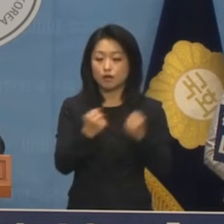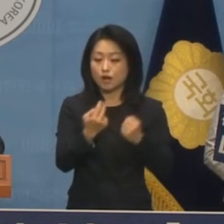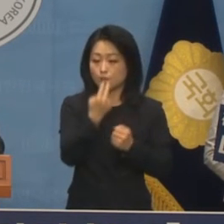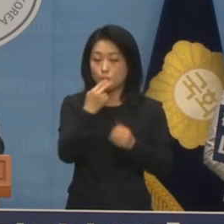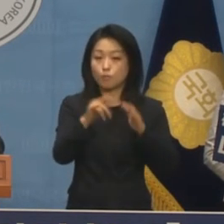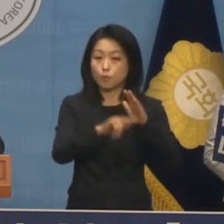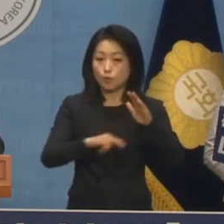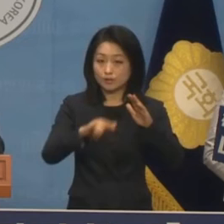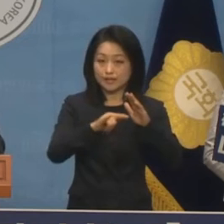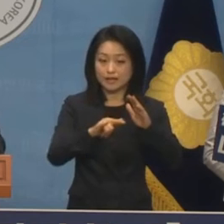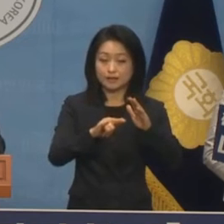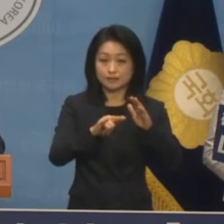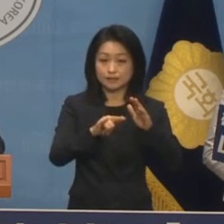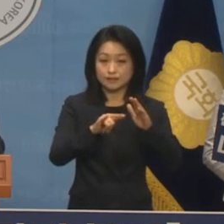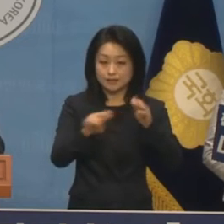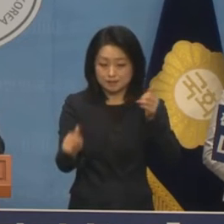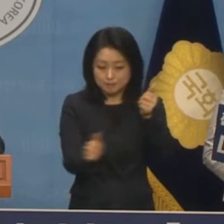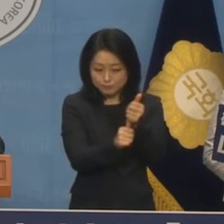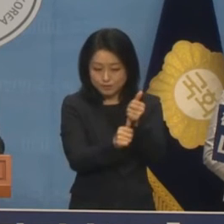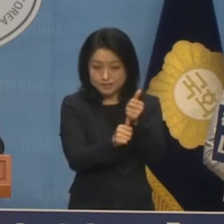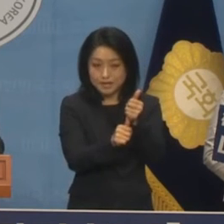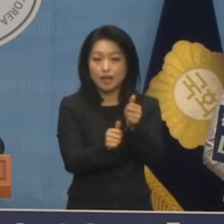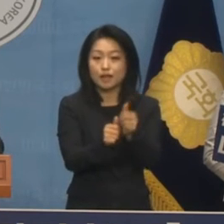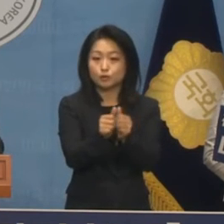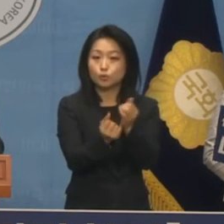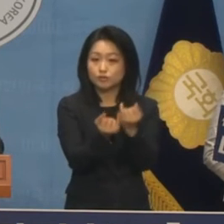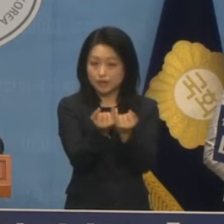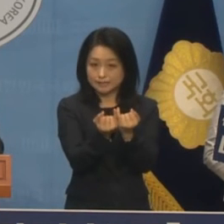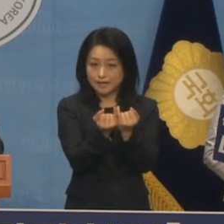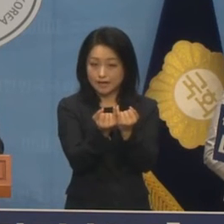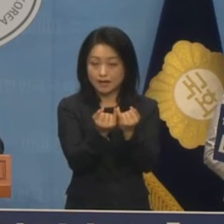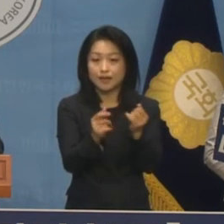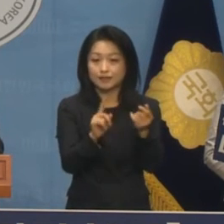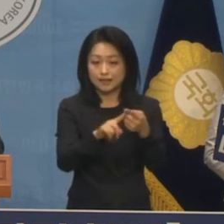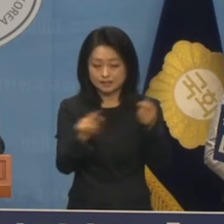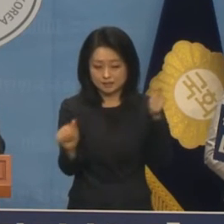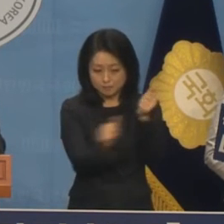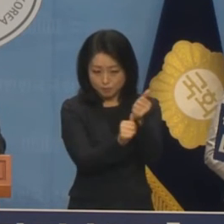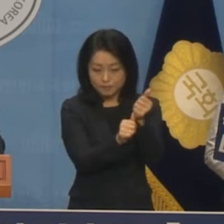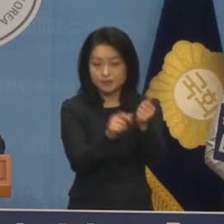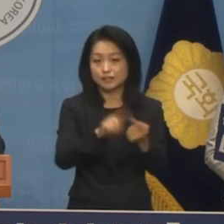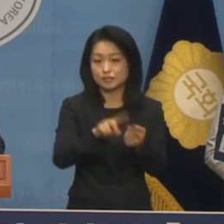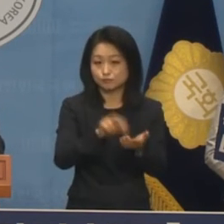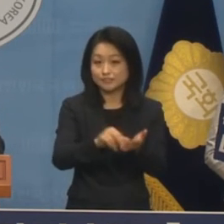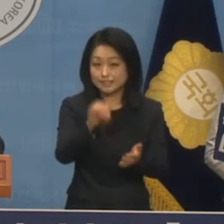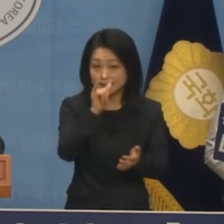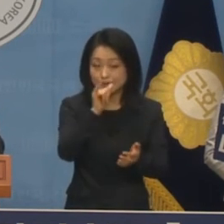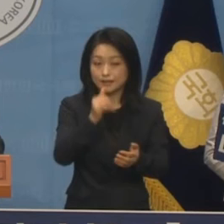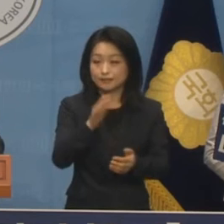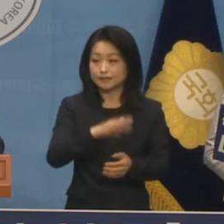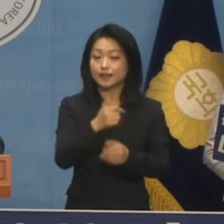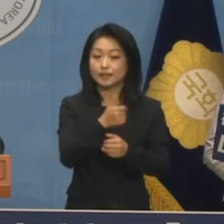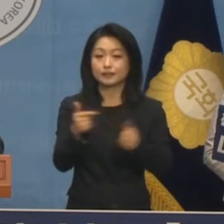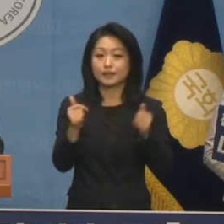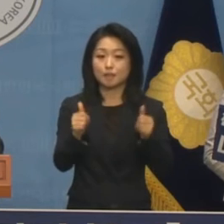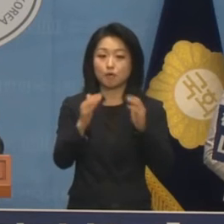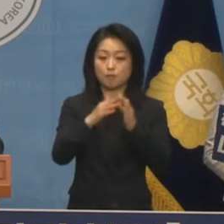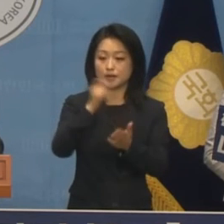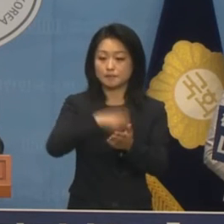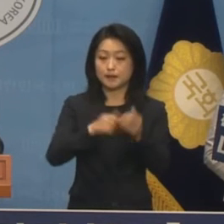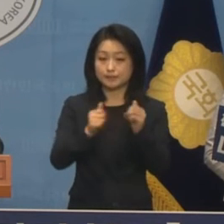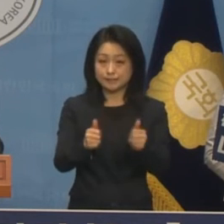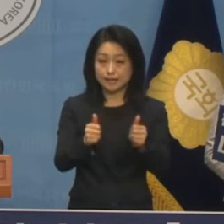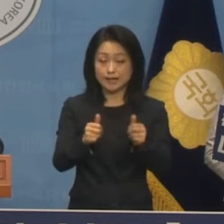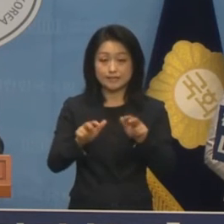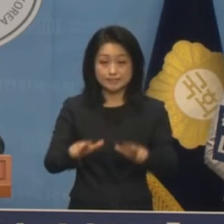건강보험공단 피부양자 자격에 동성애자 커플을 포함시킨 고등법원 판결에도 적용됩니다. 그런데 이런 사법부를 통한 젠더 이데올로기 정책